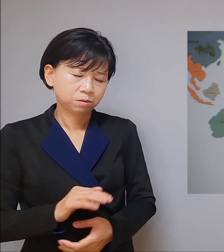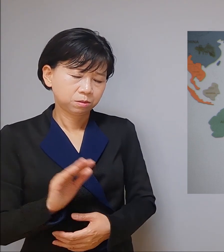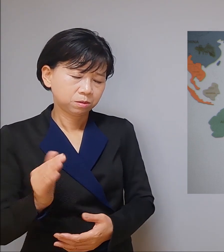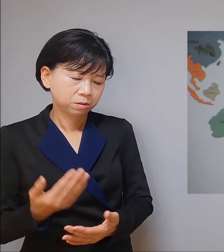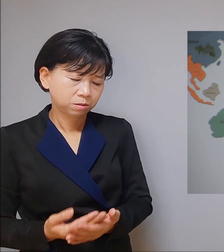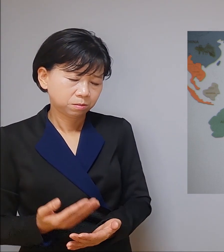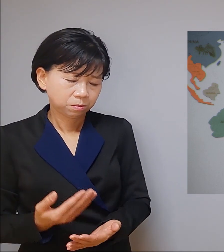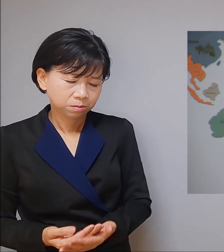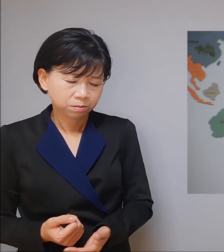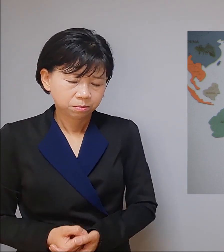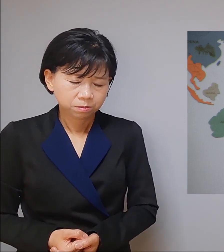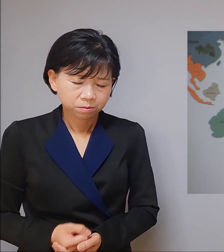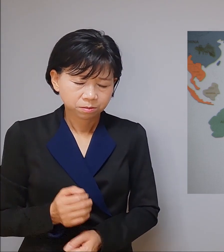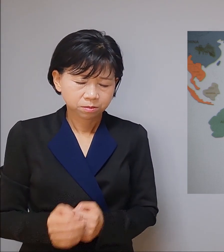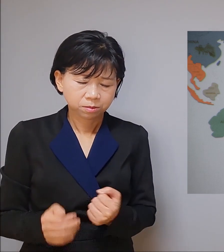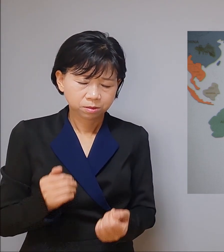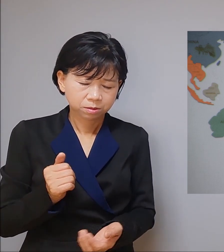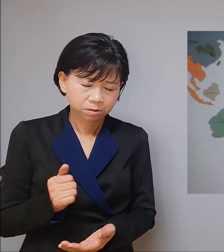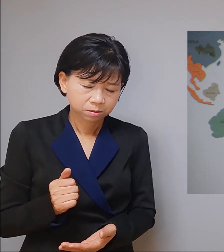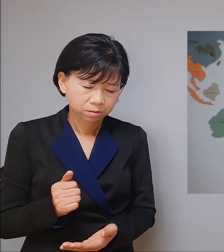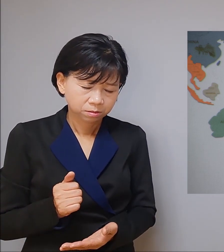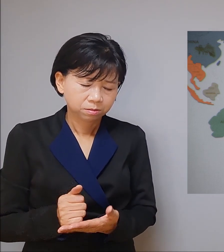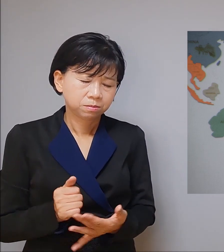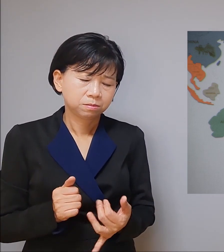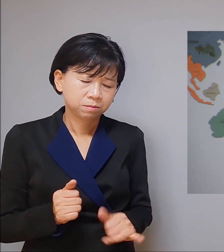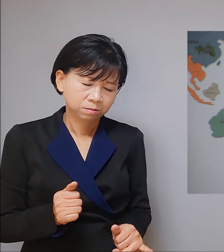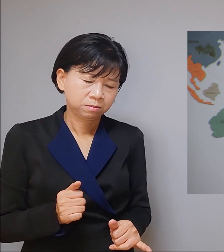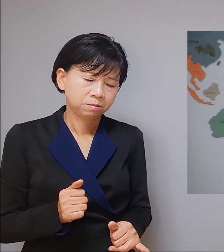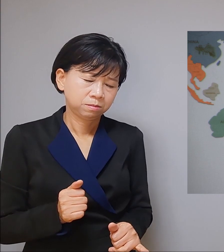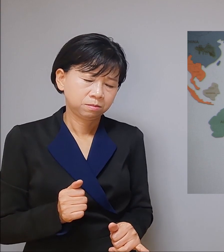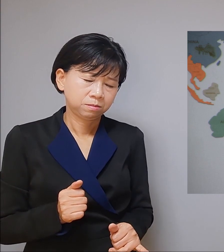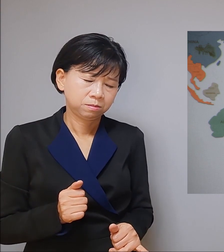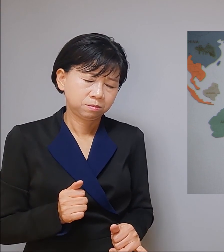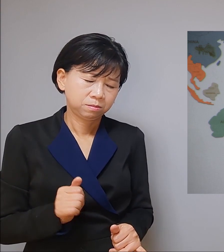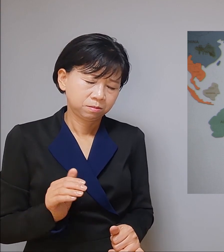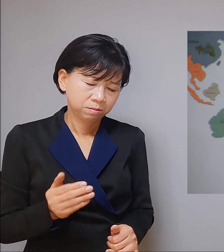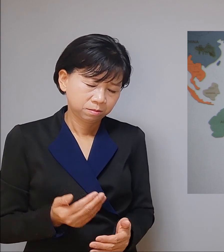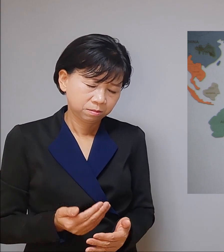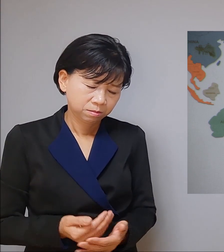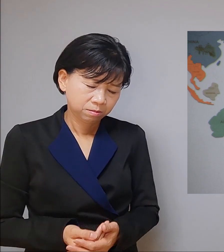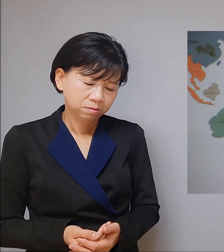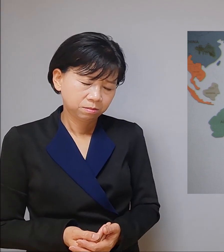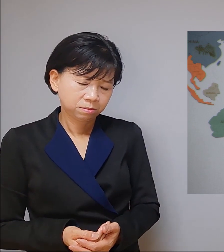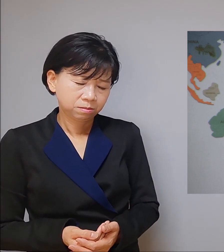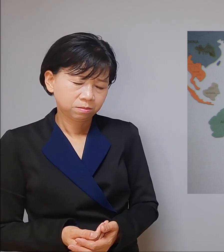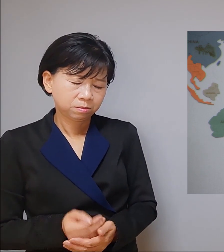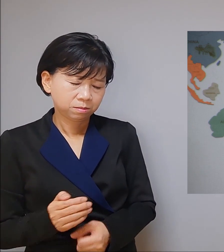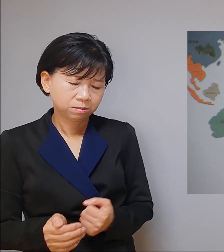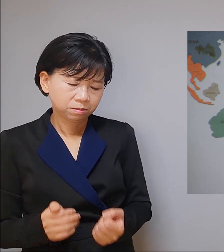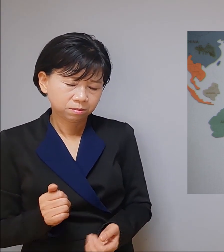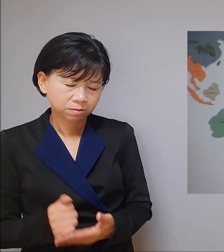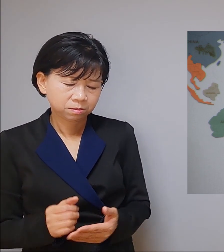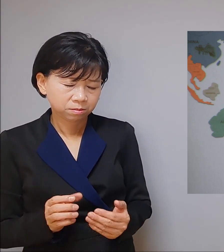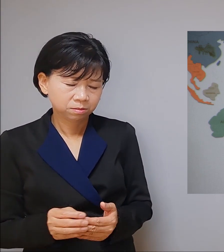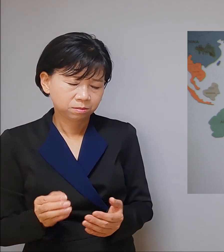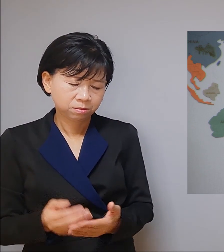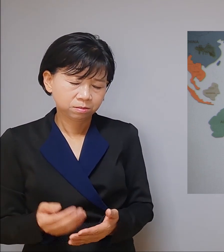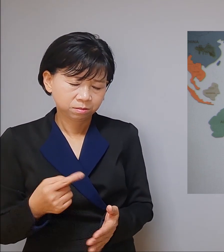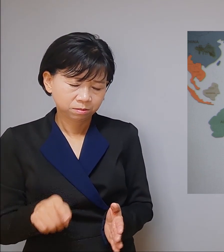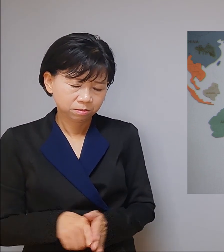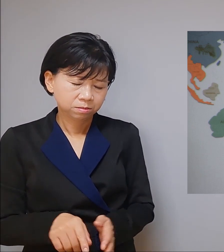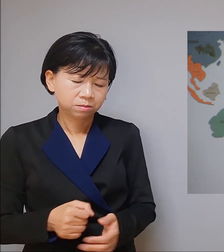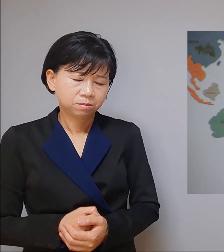되게 하여 주시옵소서. 하나님 바라보게 하여 주시옵소서. 은혜 내려주실 줄 믿습니다. 하나님